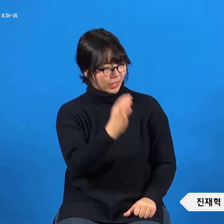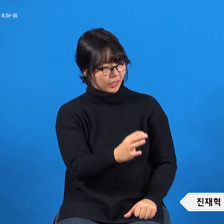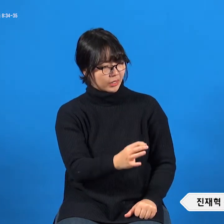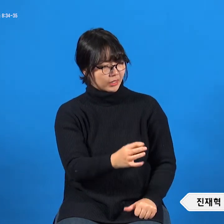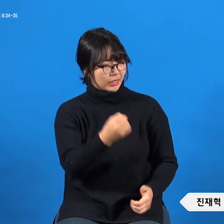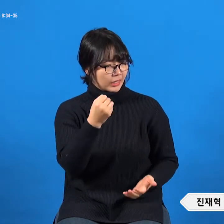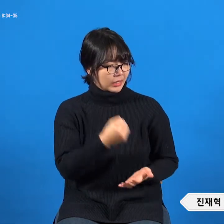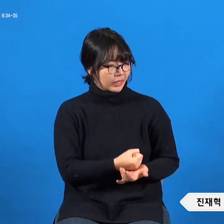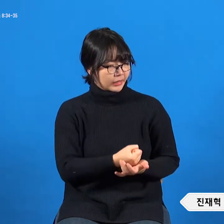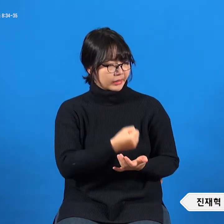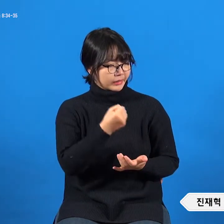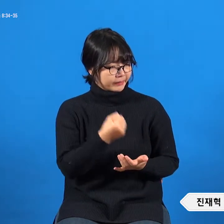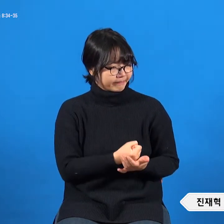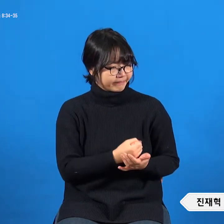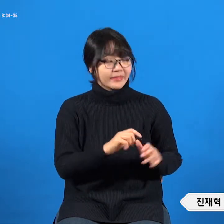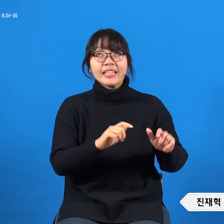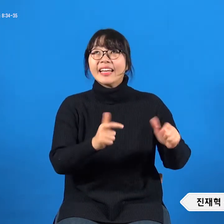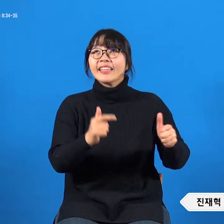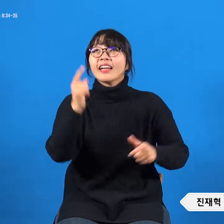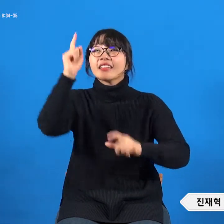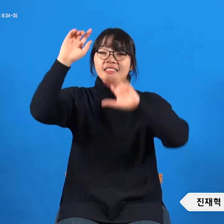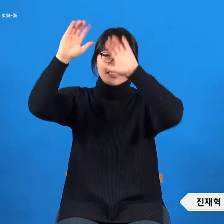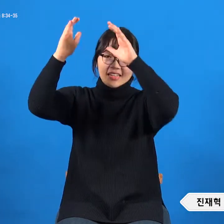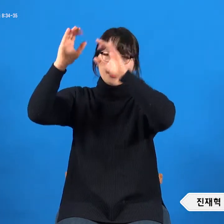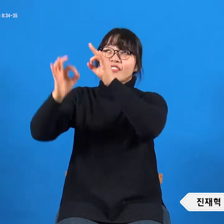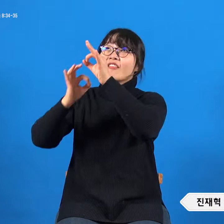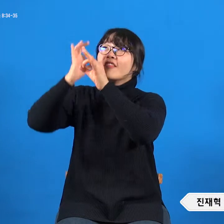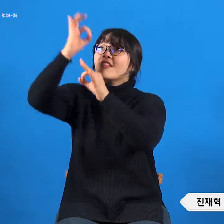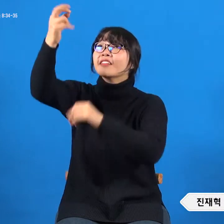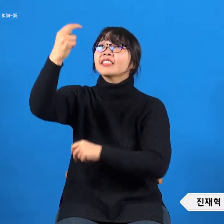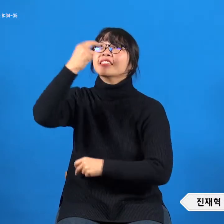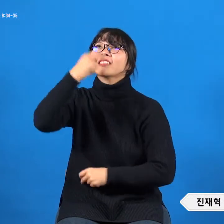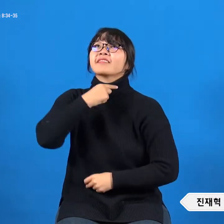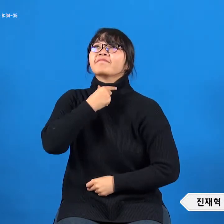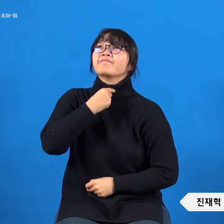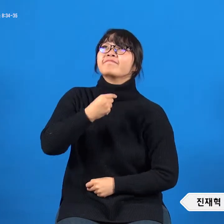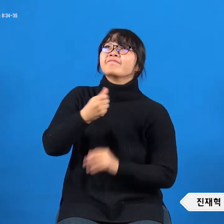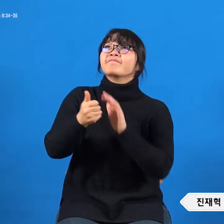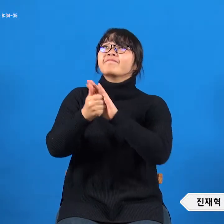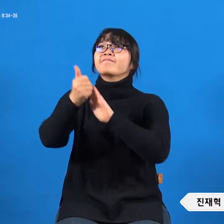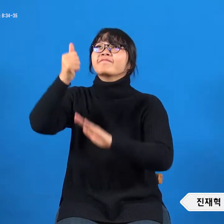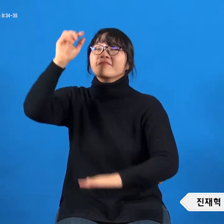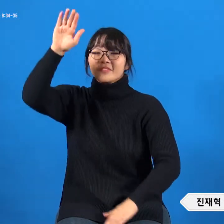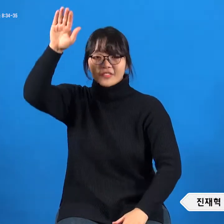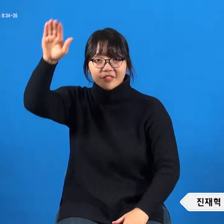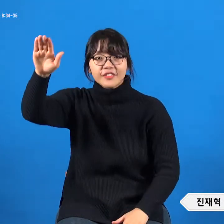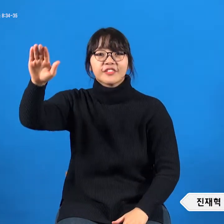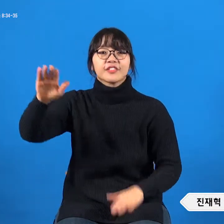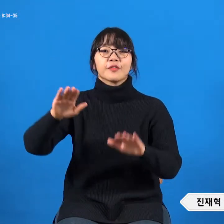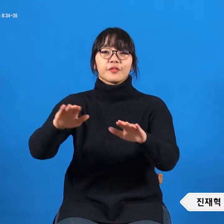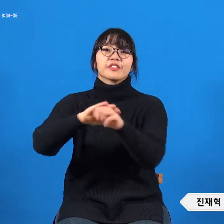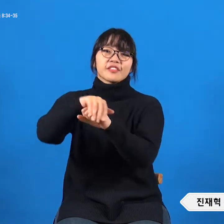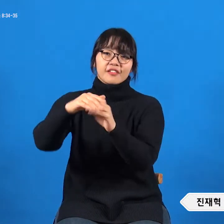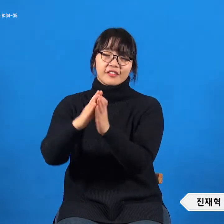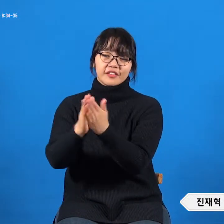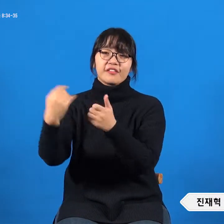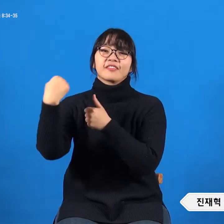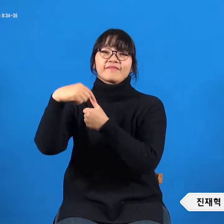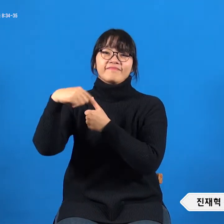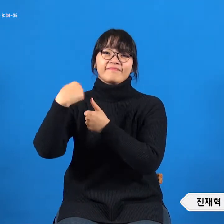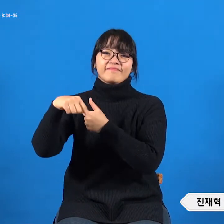영원히 사는 생명의 시작, 바로 그것이 죽음이란 사실을 성경은